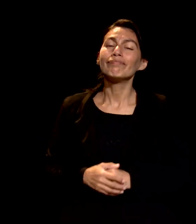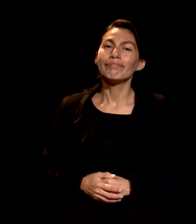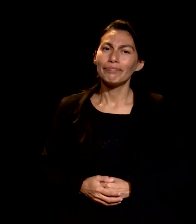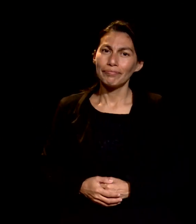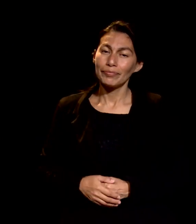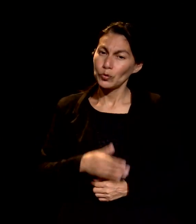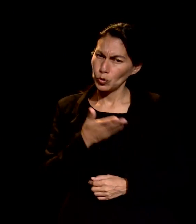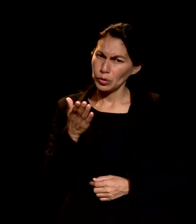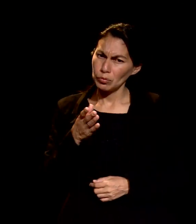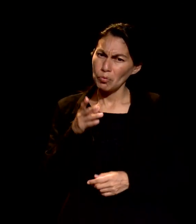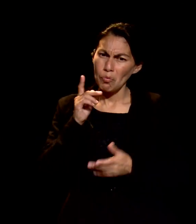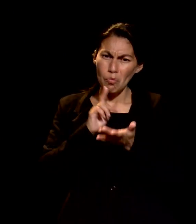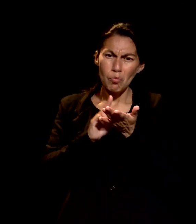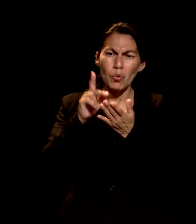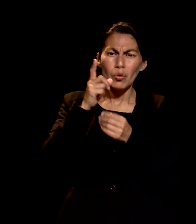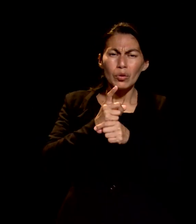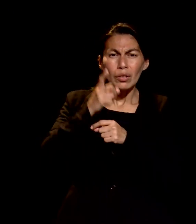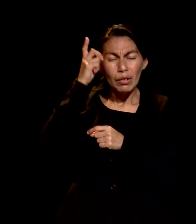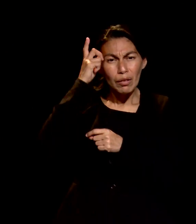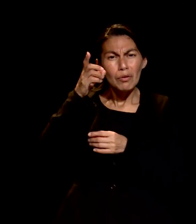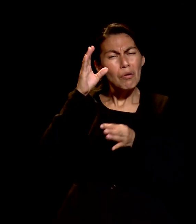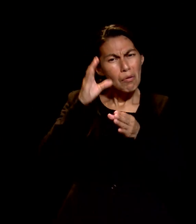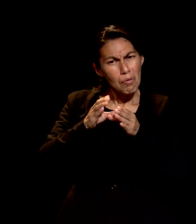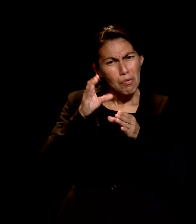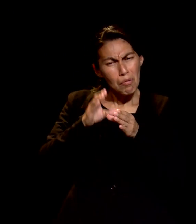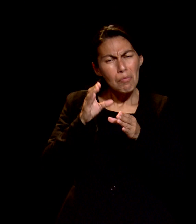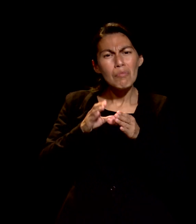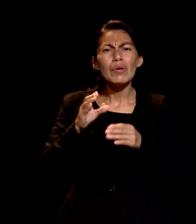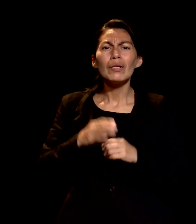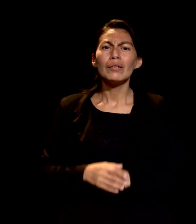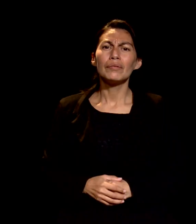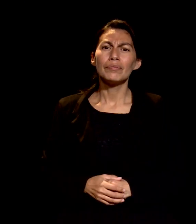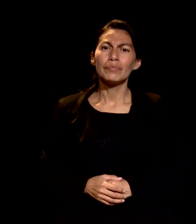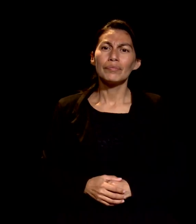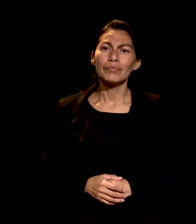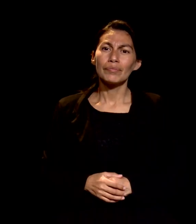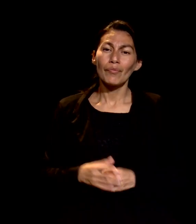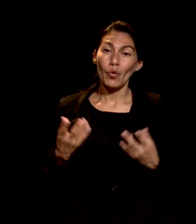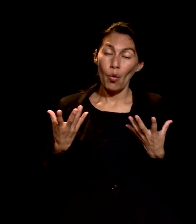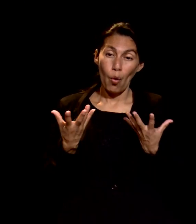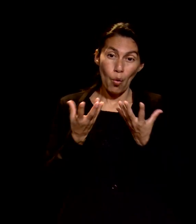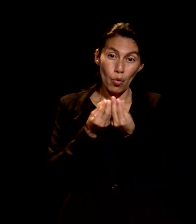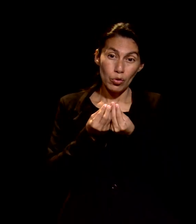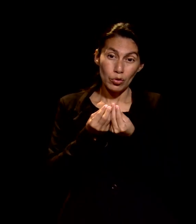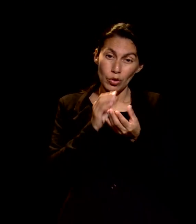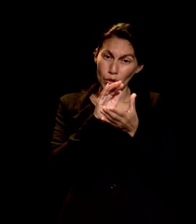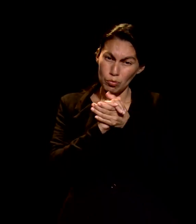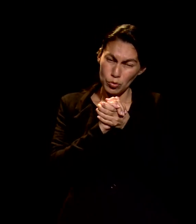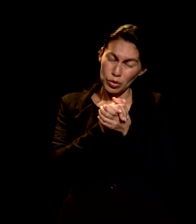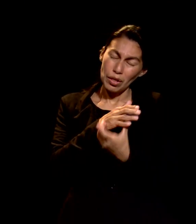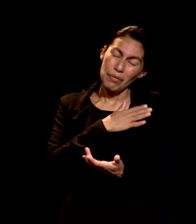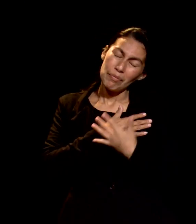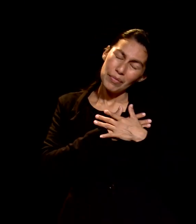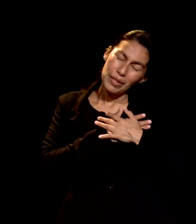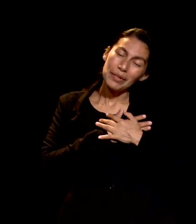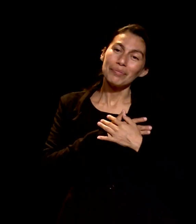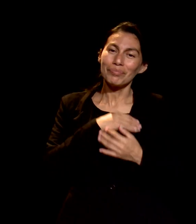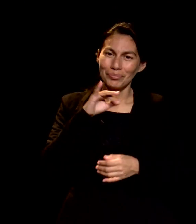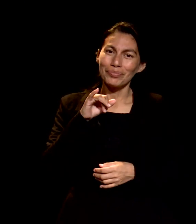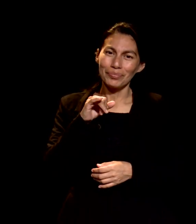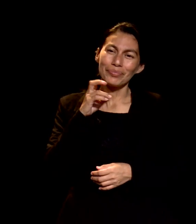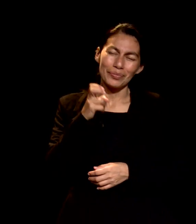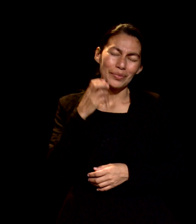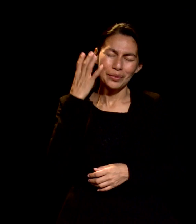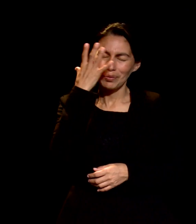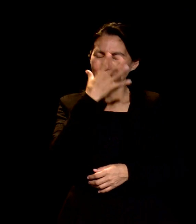cumpliendo la voluntad de Dios, sirviéndole junto con su amada esposa. Qué